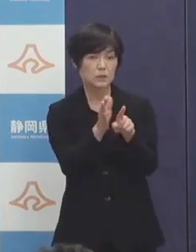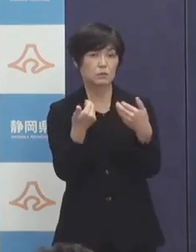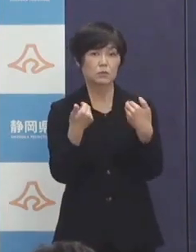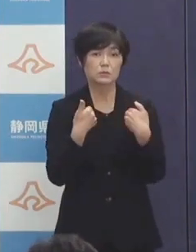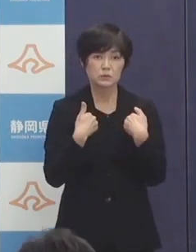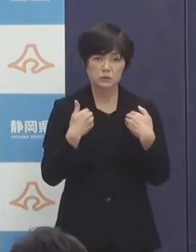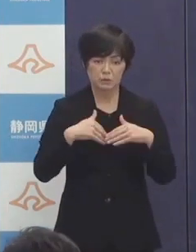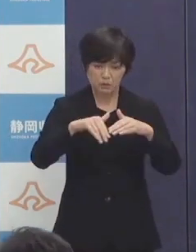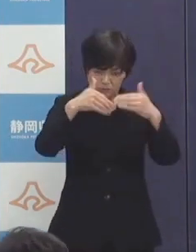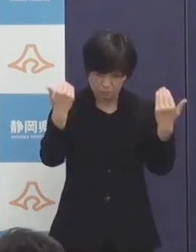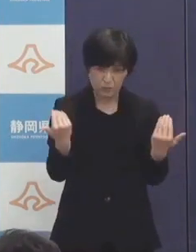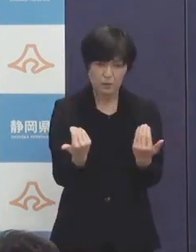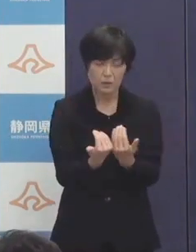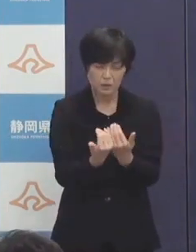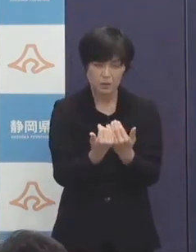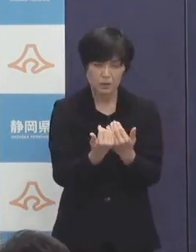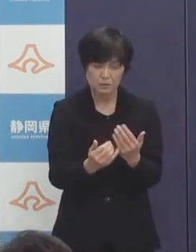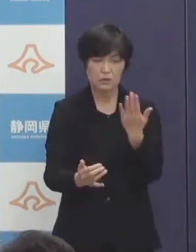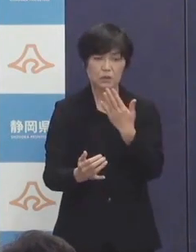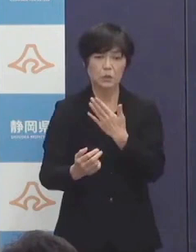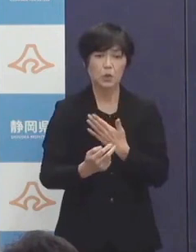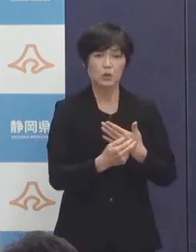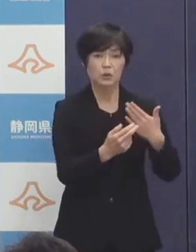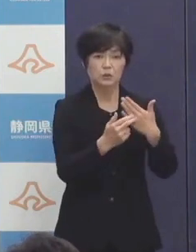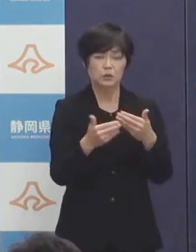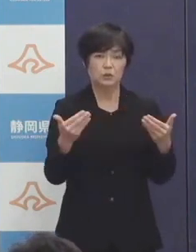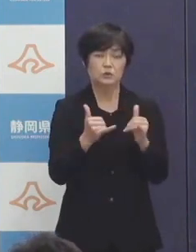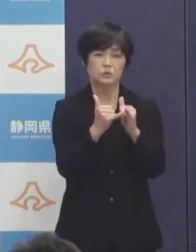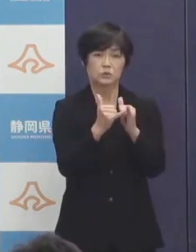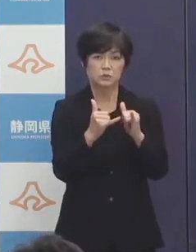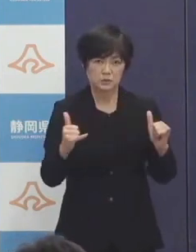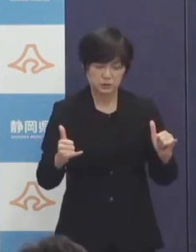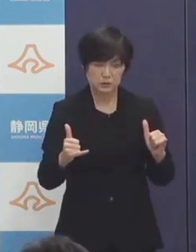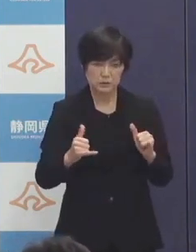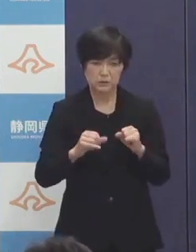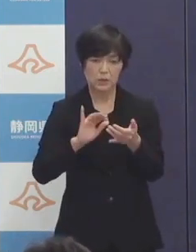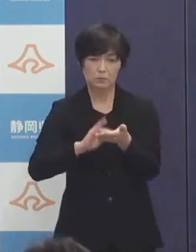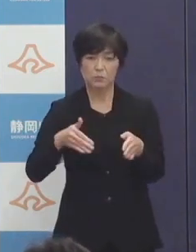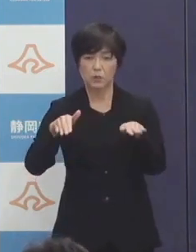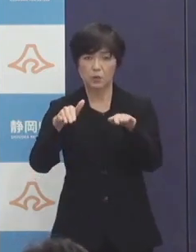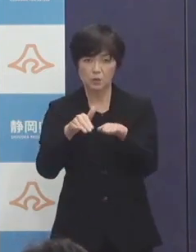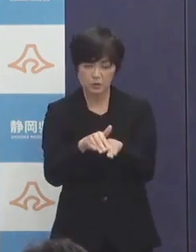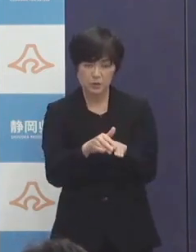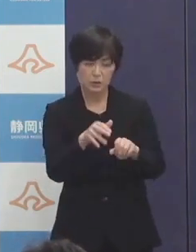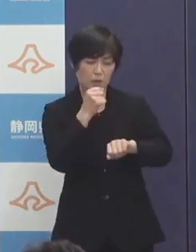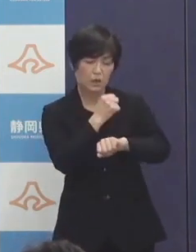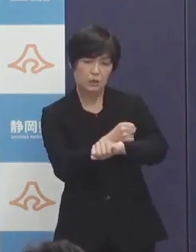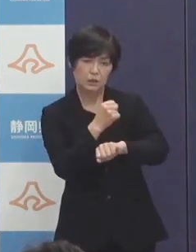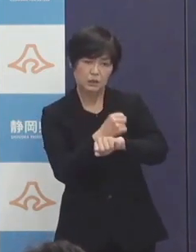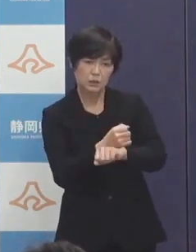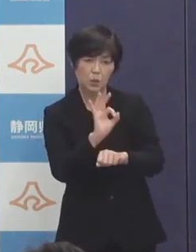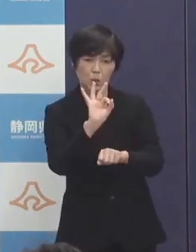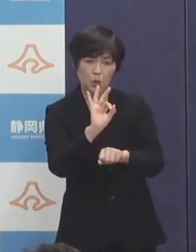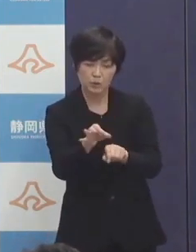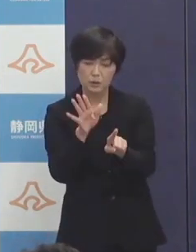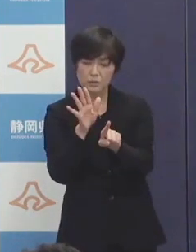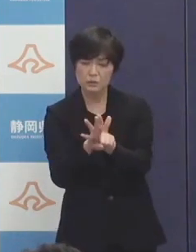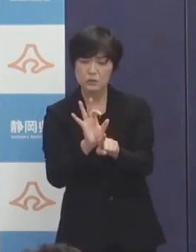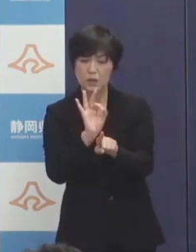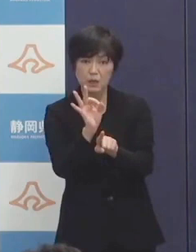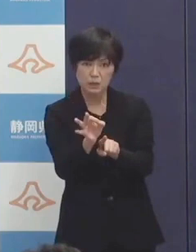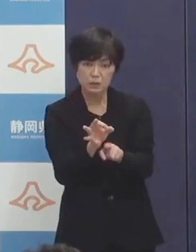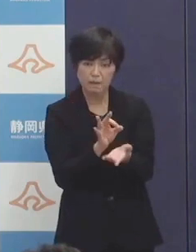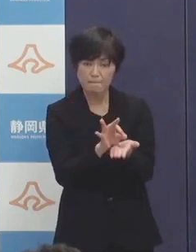とするすべての医療従事者や医療機関に医療金あるいは支援金が行き渡るように制度